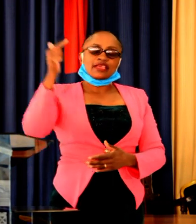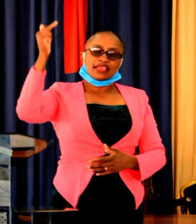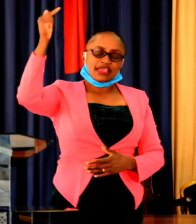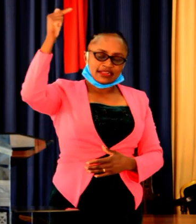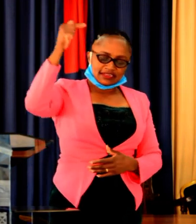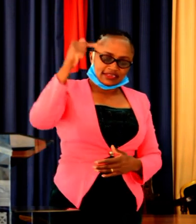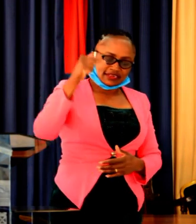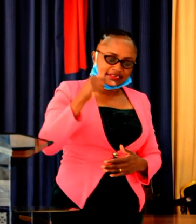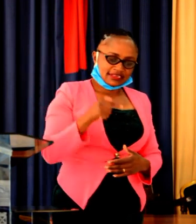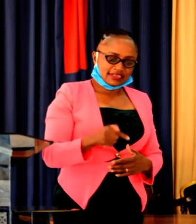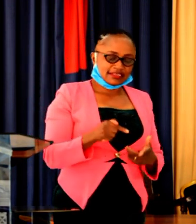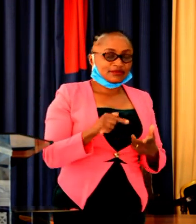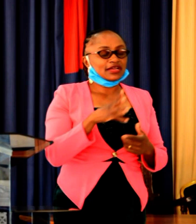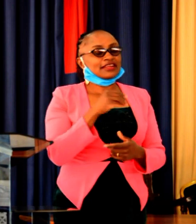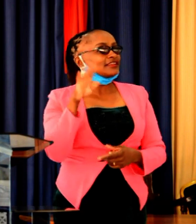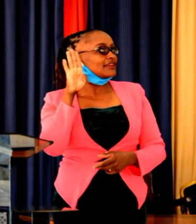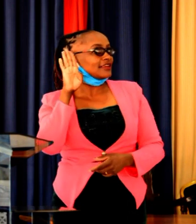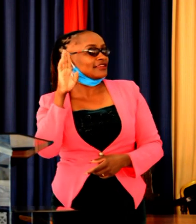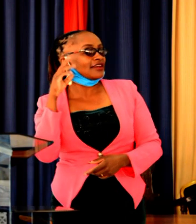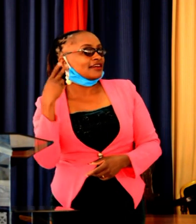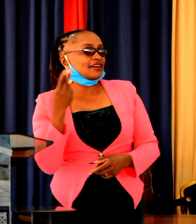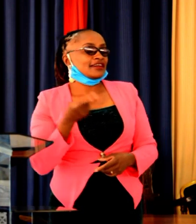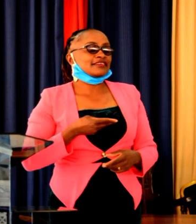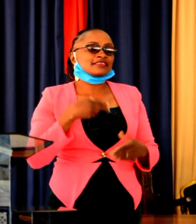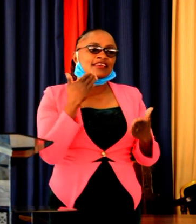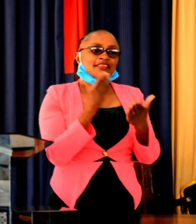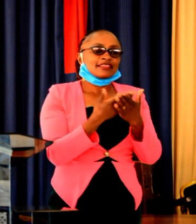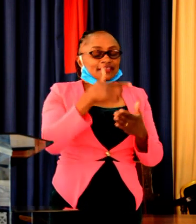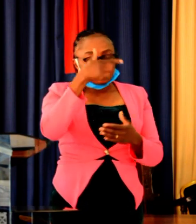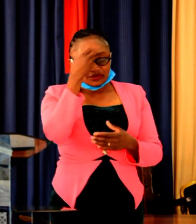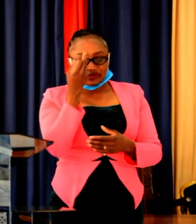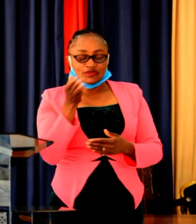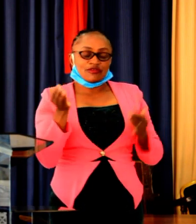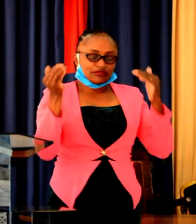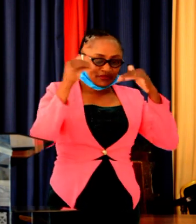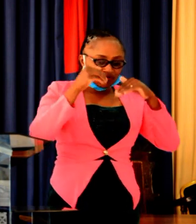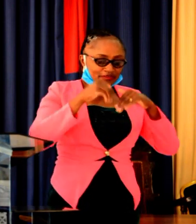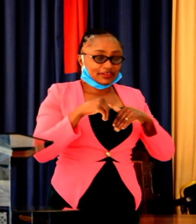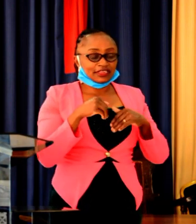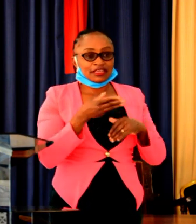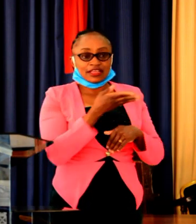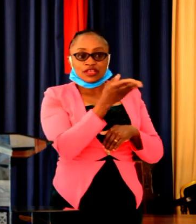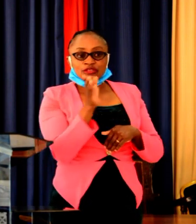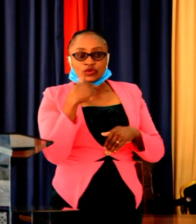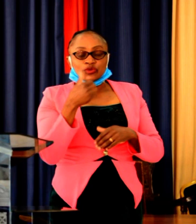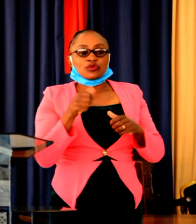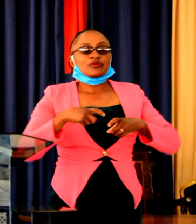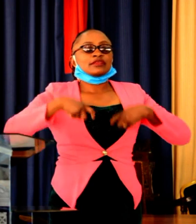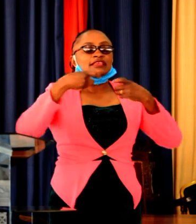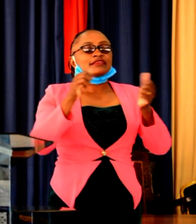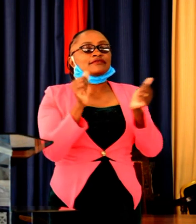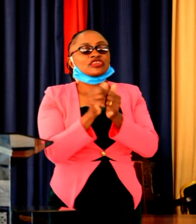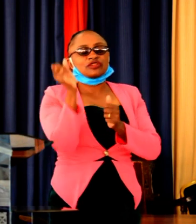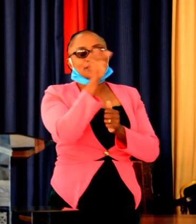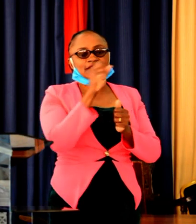Mungu utatusikia. Bwana, tunashukuru kwa ajili ya matoleo ya watu wako. Wale ambao wanatoa tithe, wale ambao wanatoa